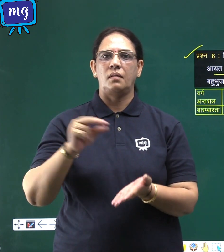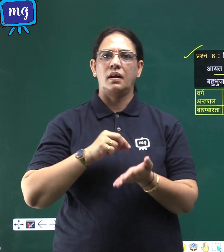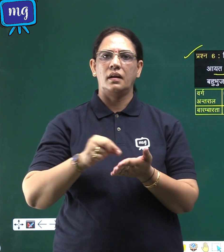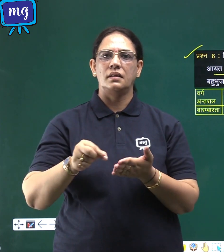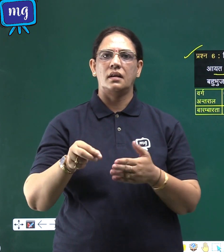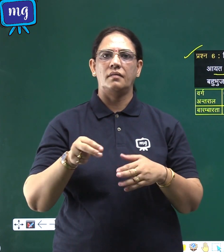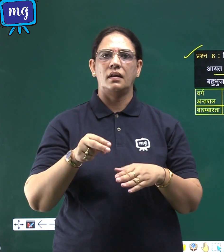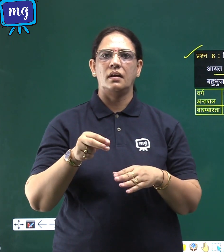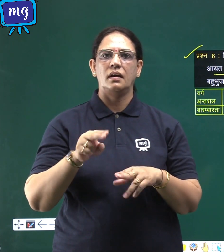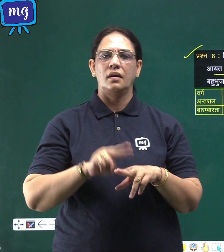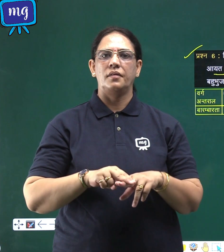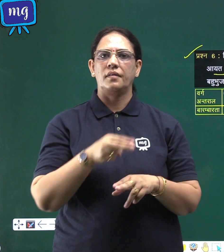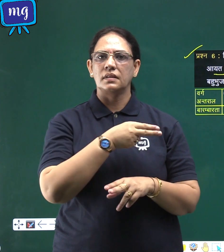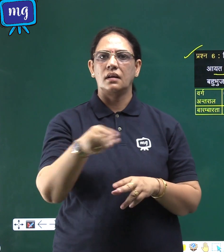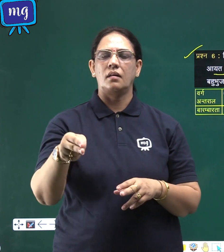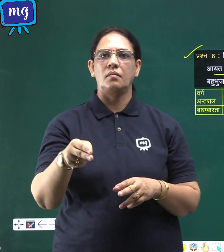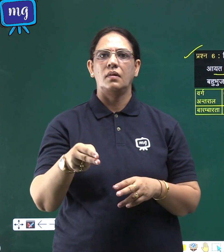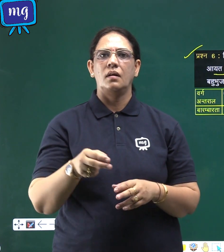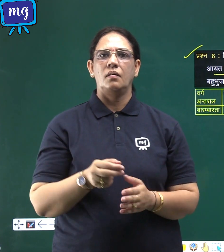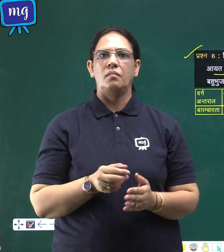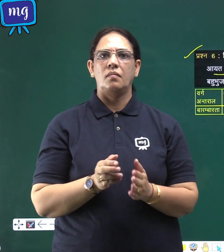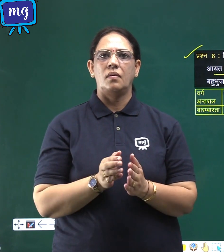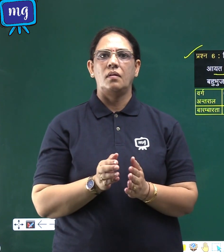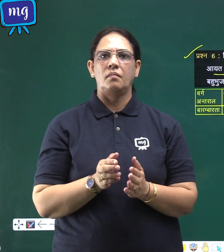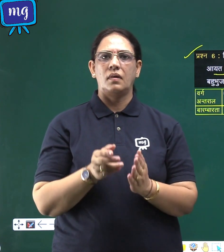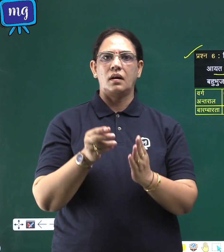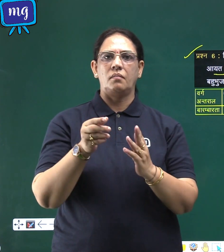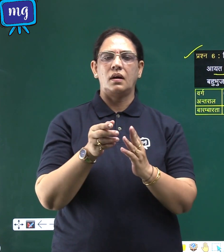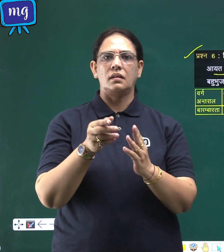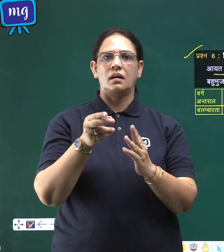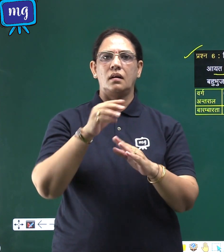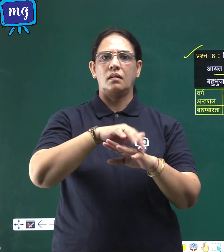का